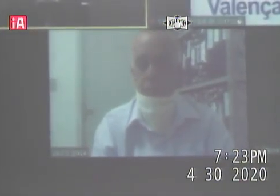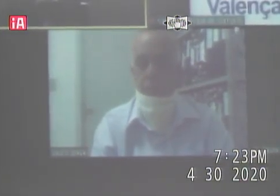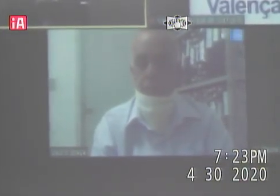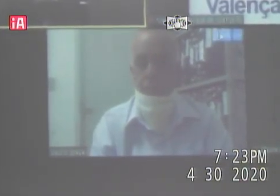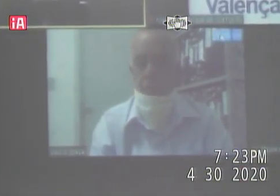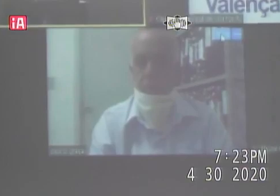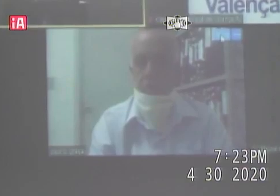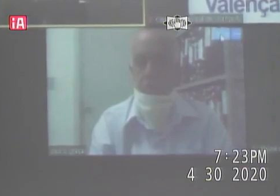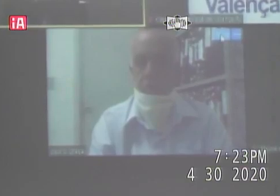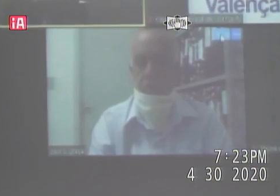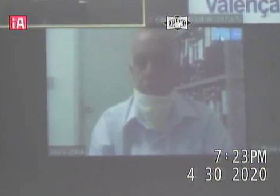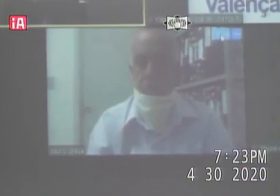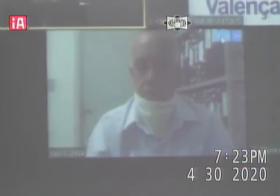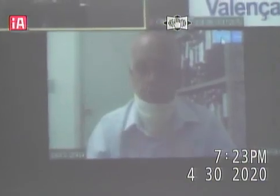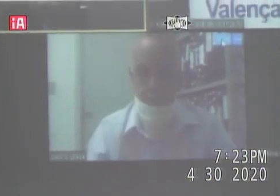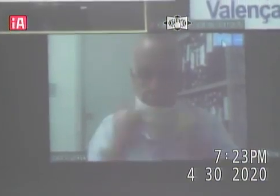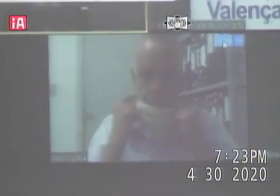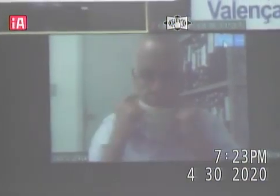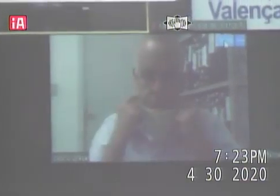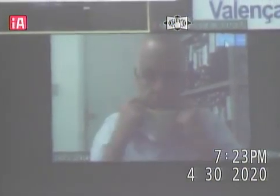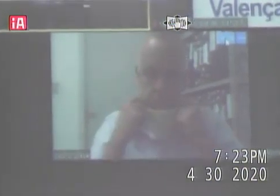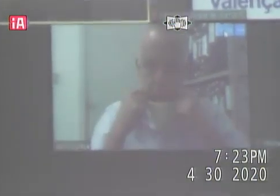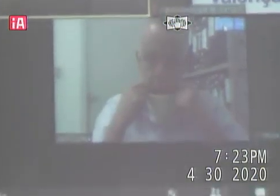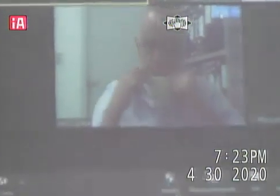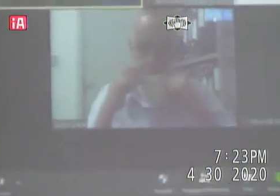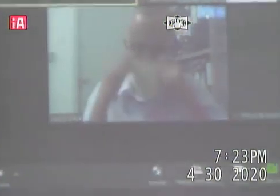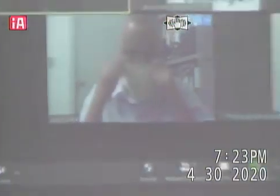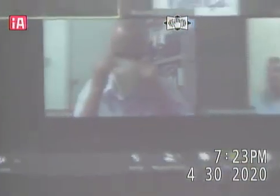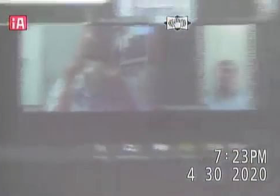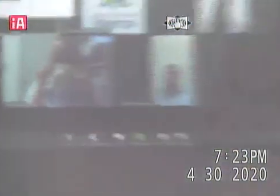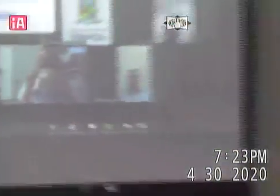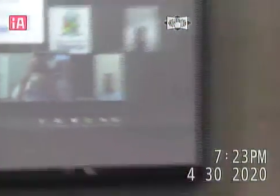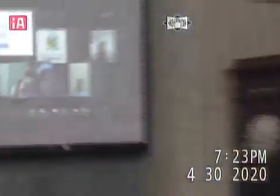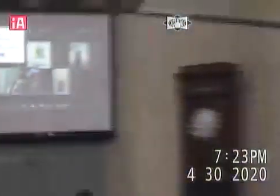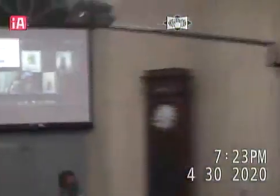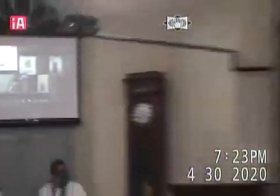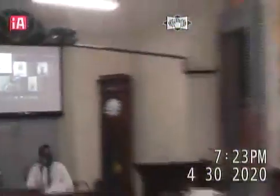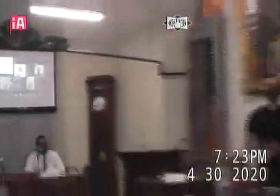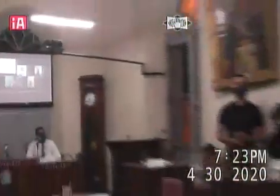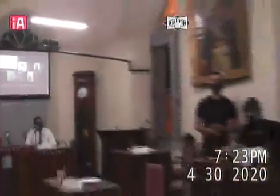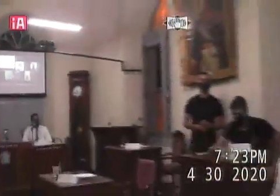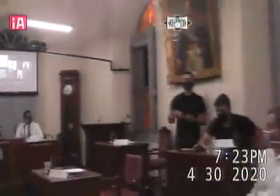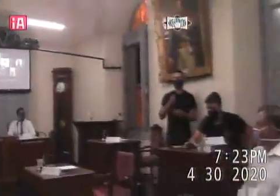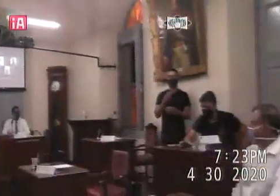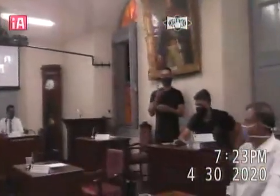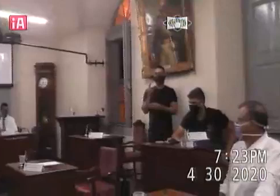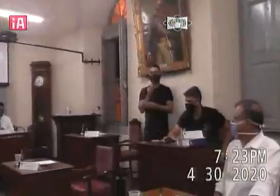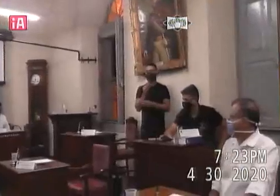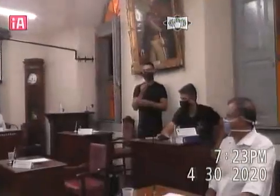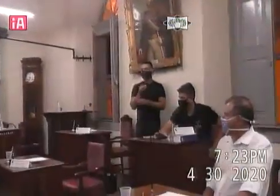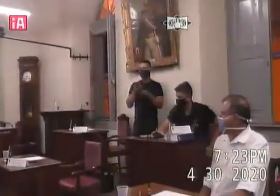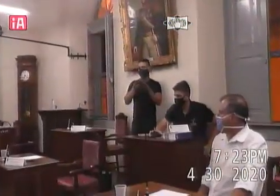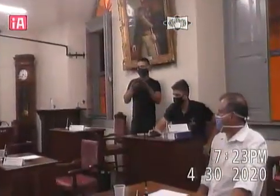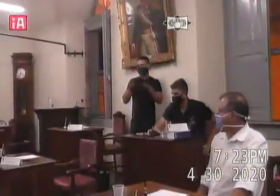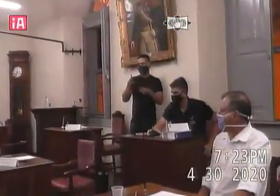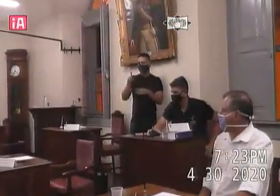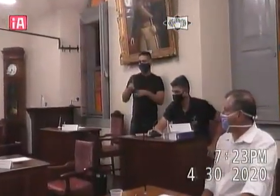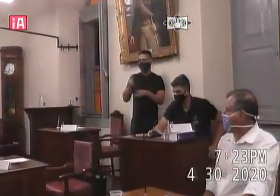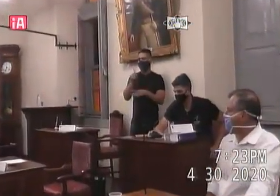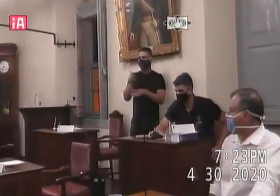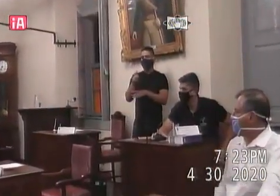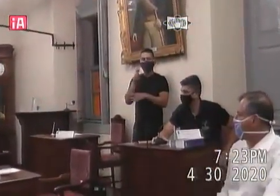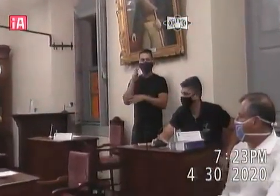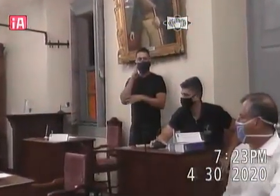falar aqui, tá bom, vereador Pedro? Vereador David Nogueira. Boa noite, mesa, professor Rafael,